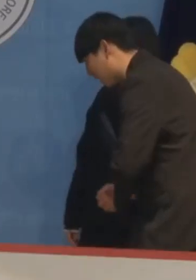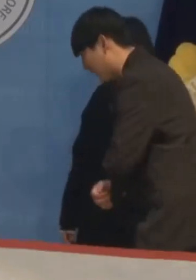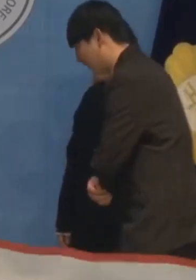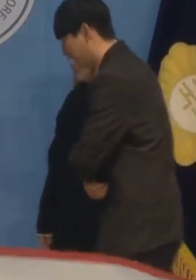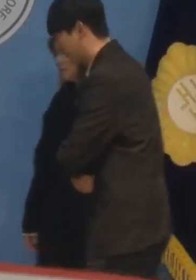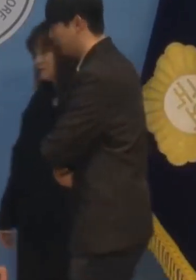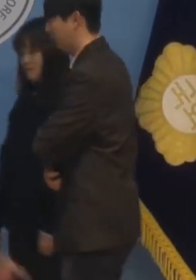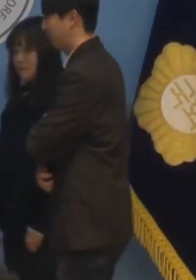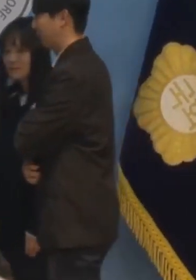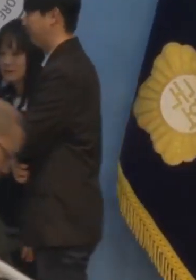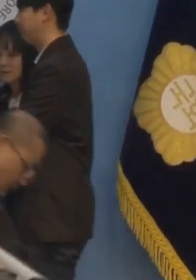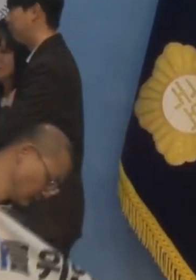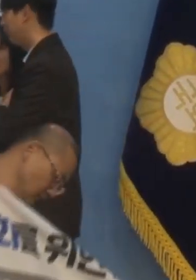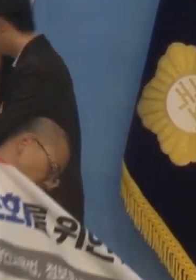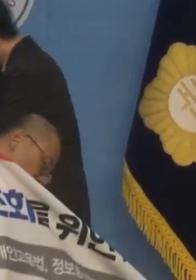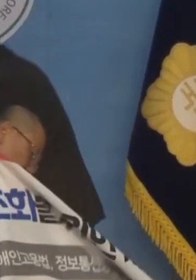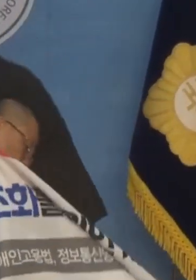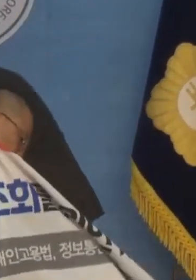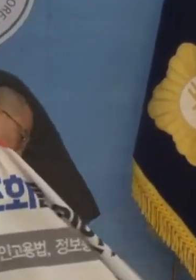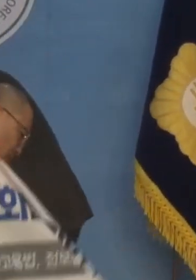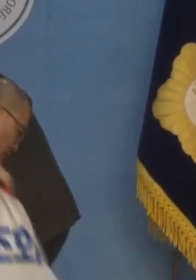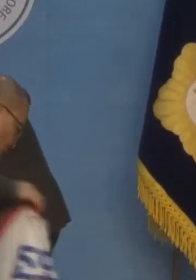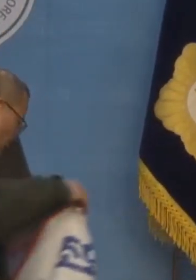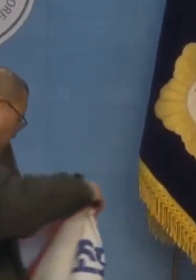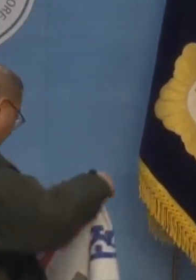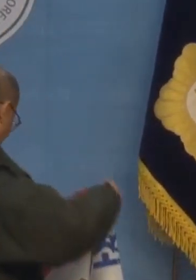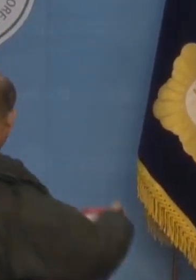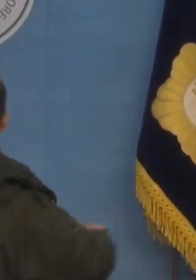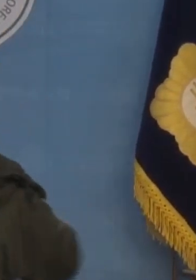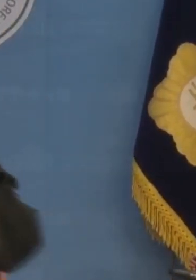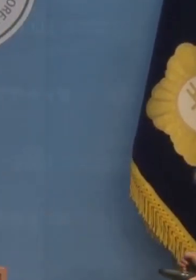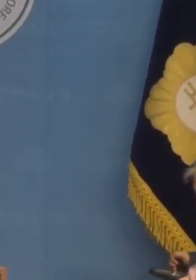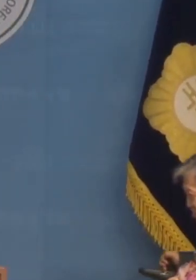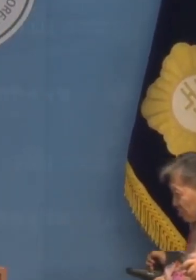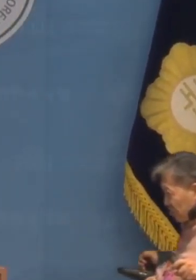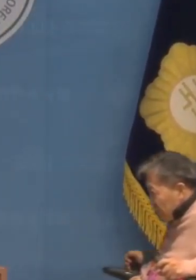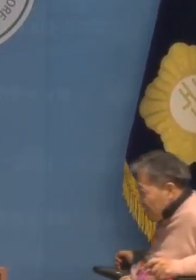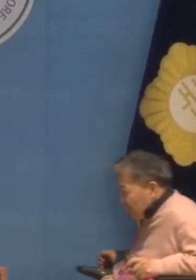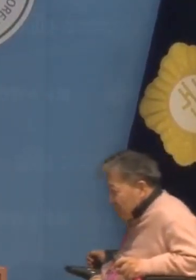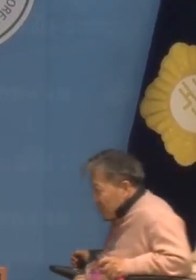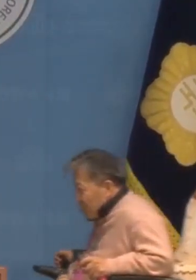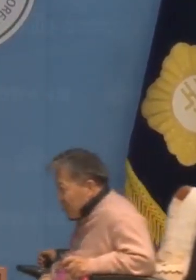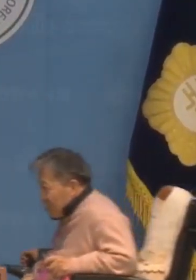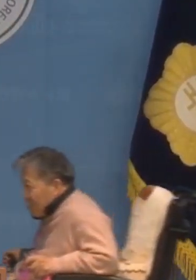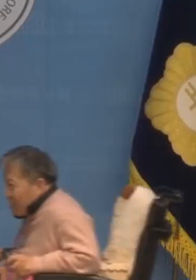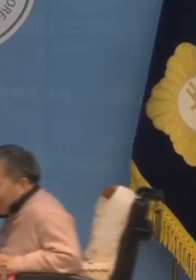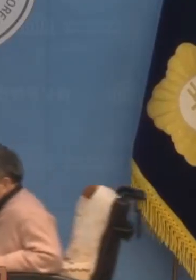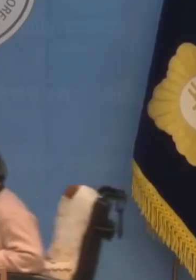그냥 직한 좀 해주세요.